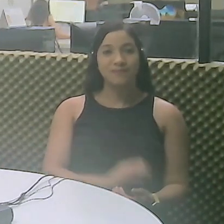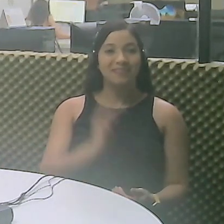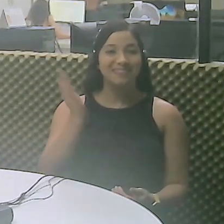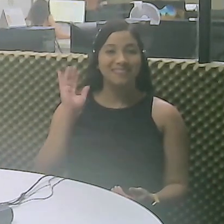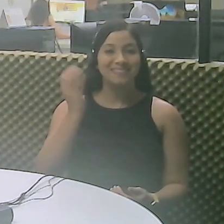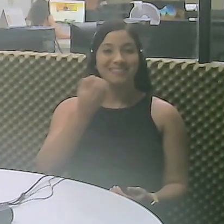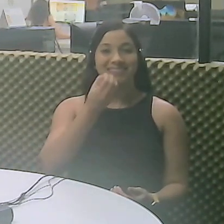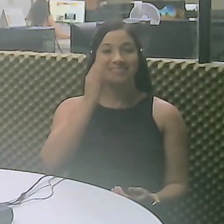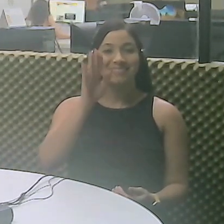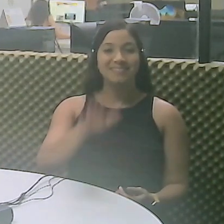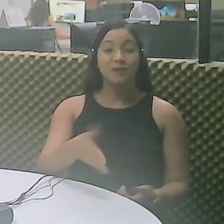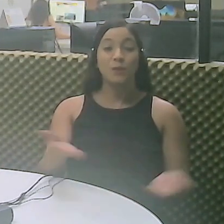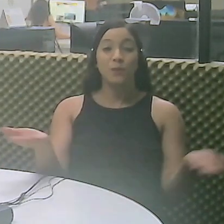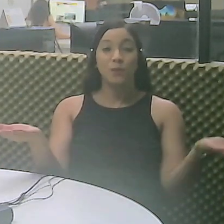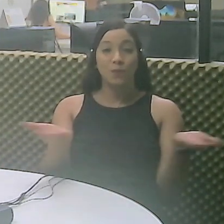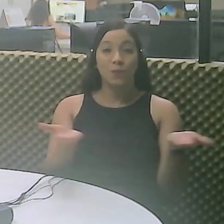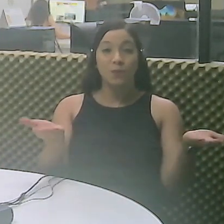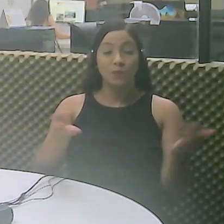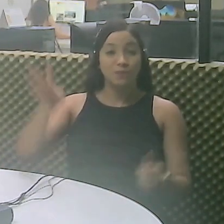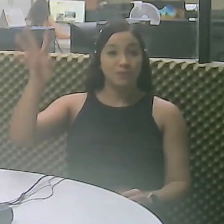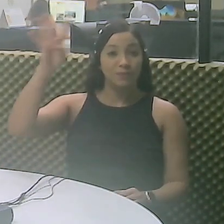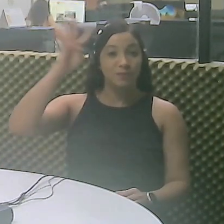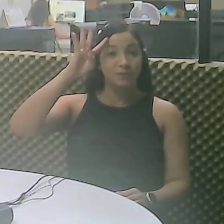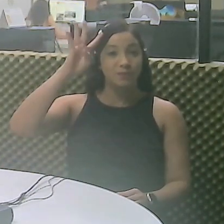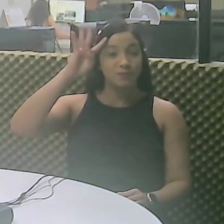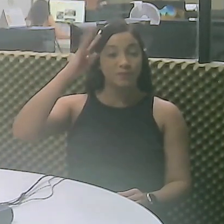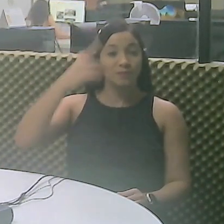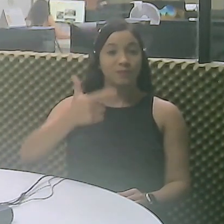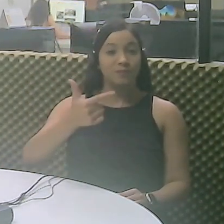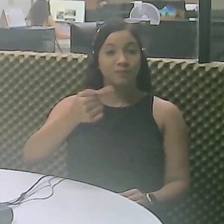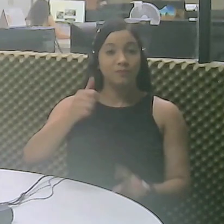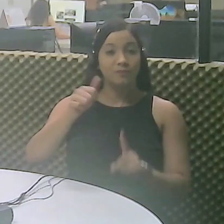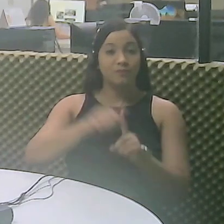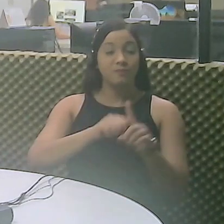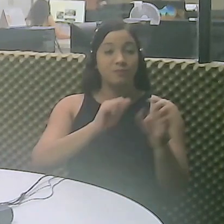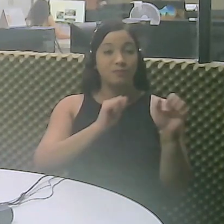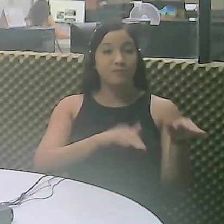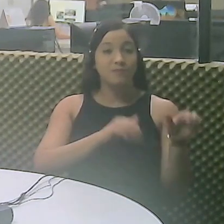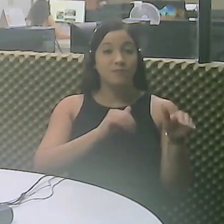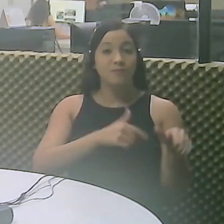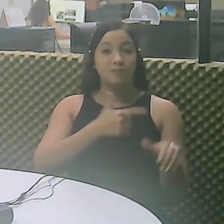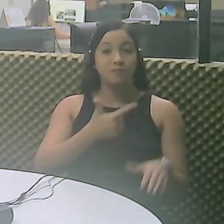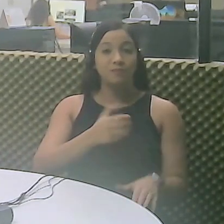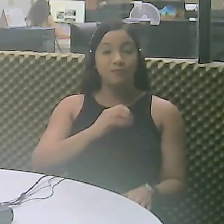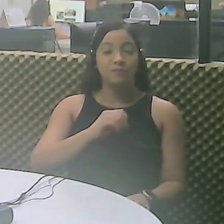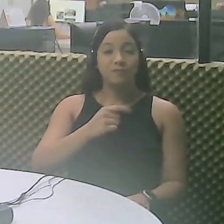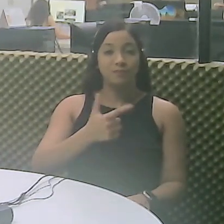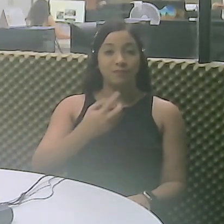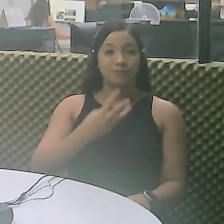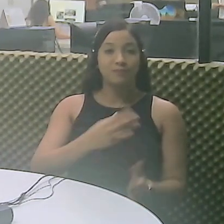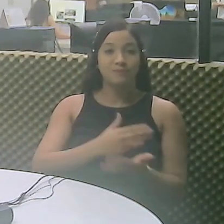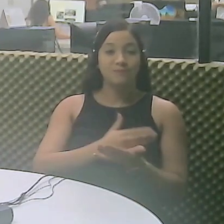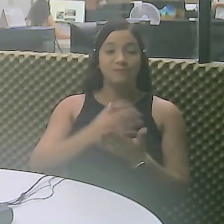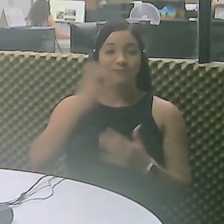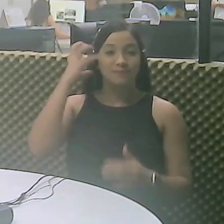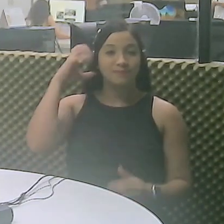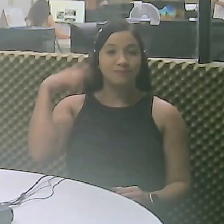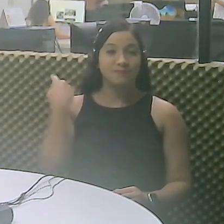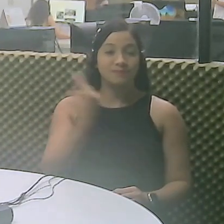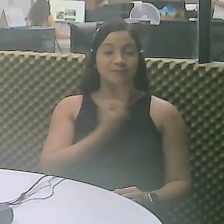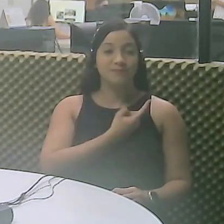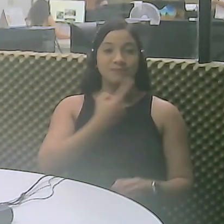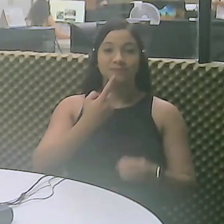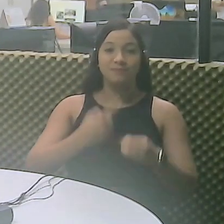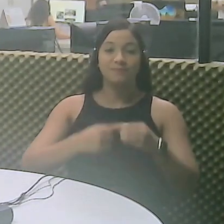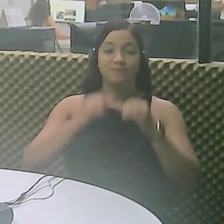Olá, boa tarde. Hoje é quarta-feira, dia 27 de setembro de 2023. Está no ar a Rádio Nossa Cidade